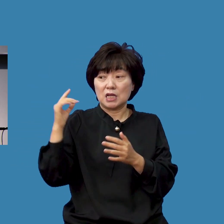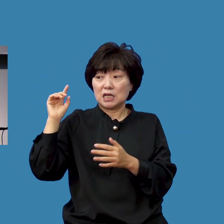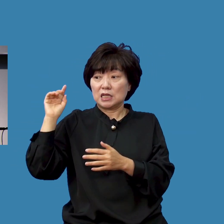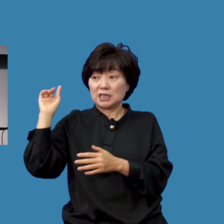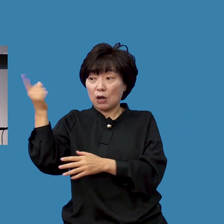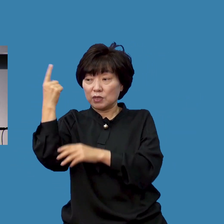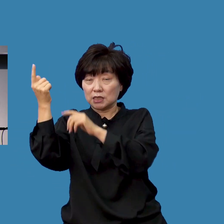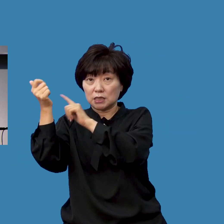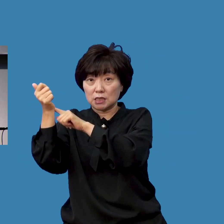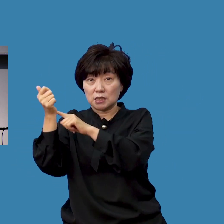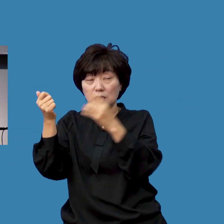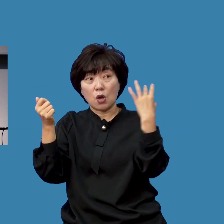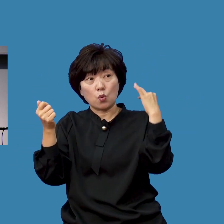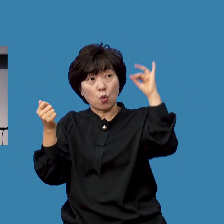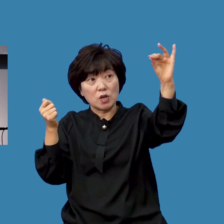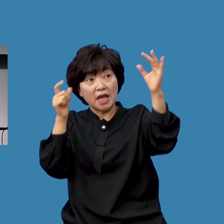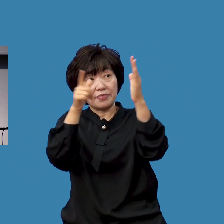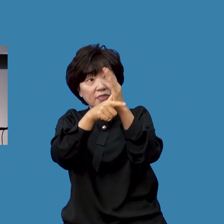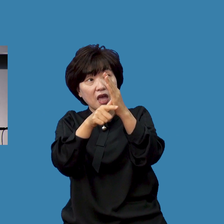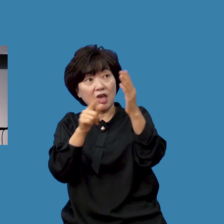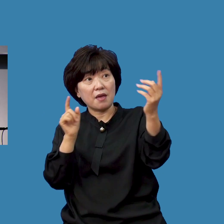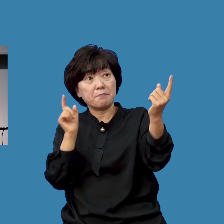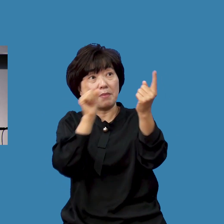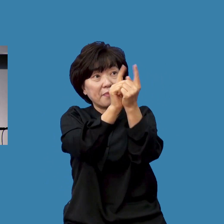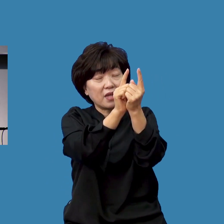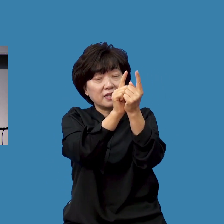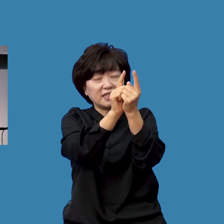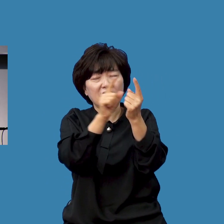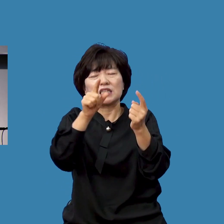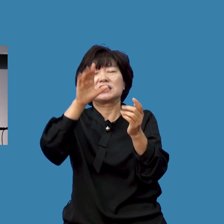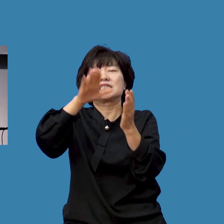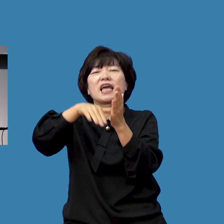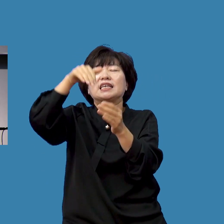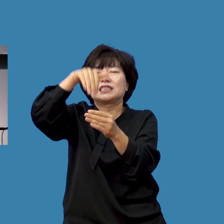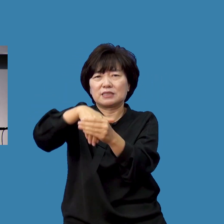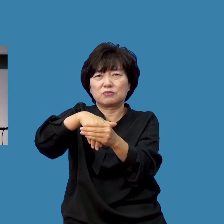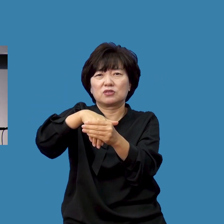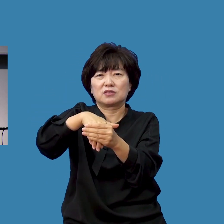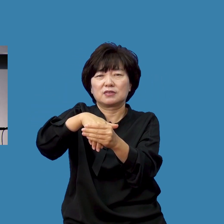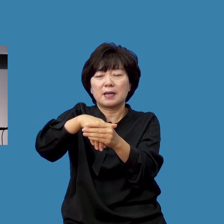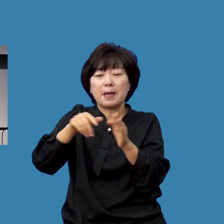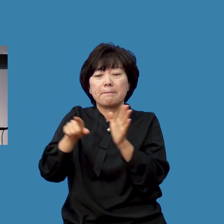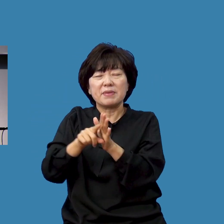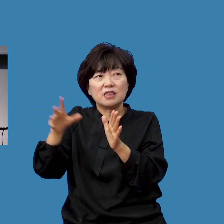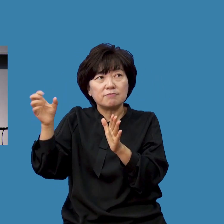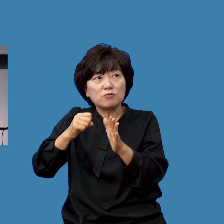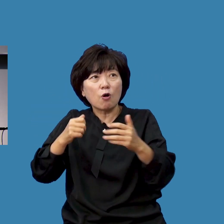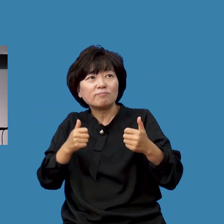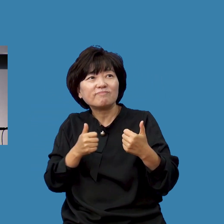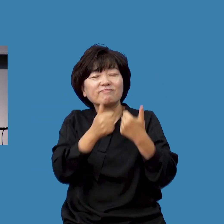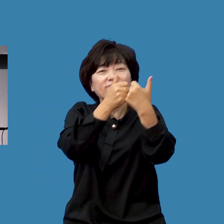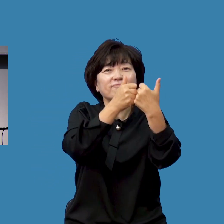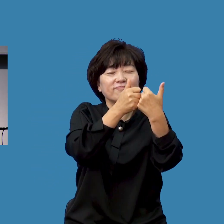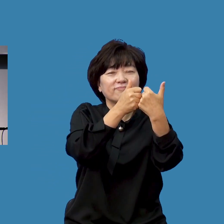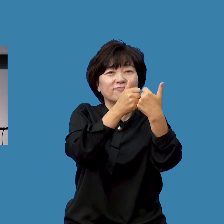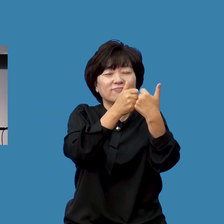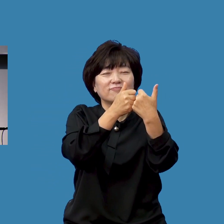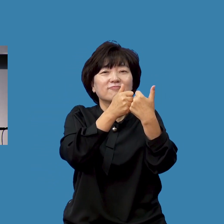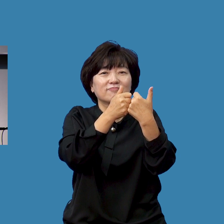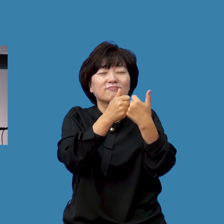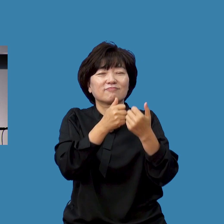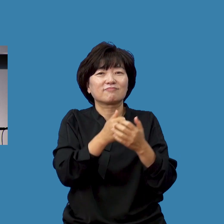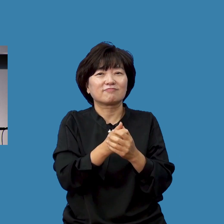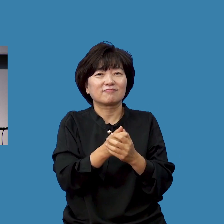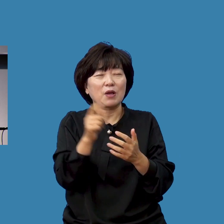여러분 이 골리앗 앞에 섰을 때 그때가 사실 심어야 되는 때였거든. 믿음으로 뭔가를 투자해야 되는